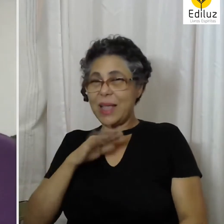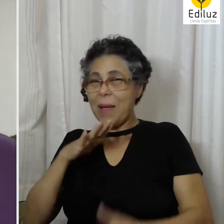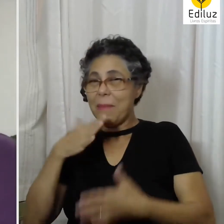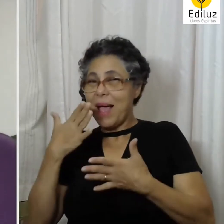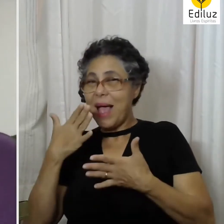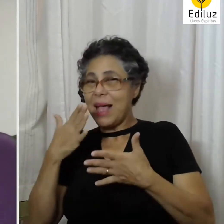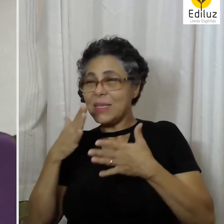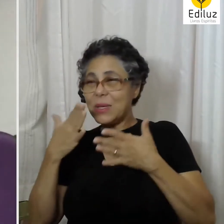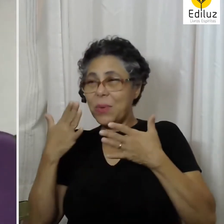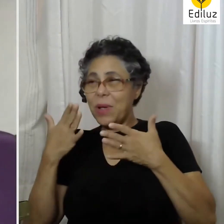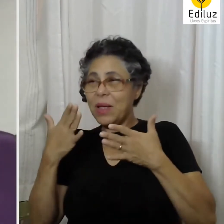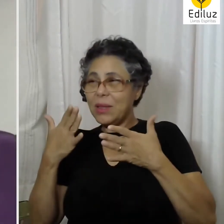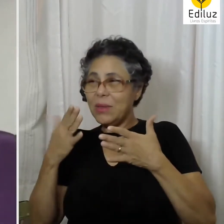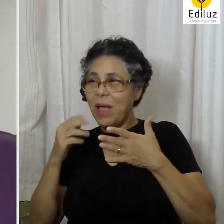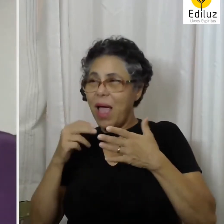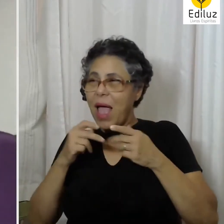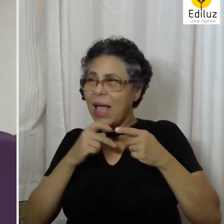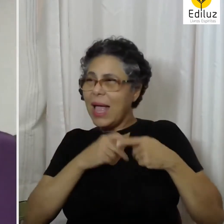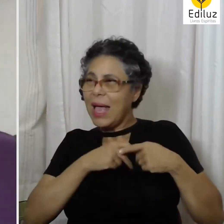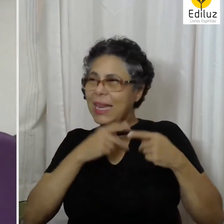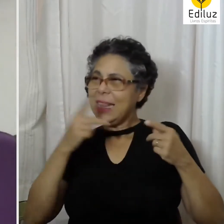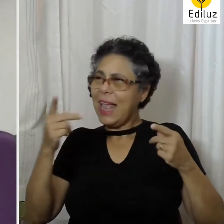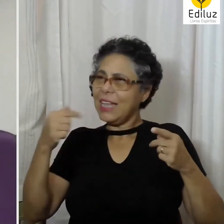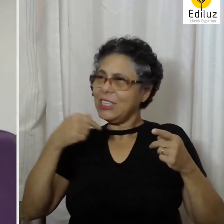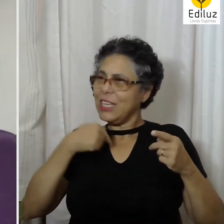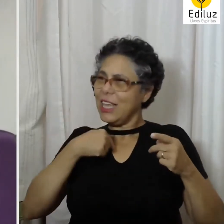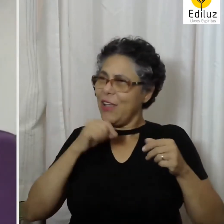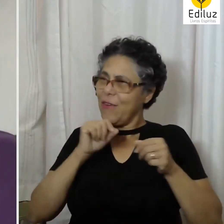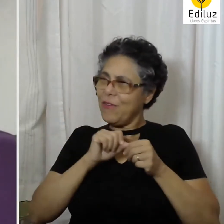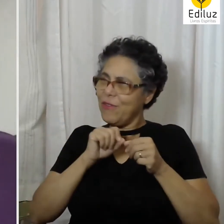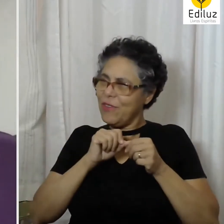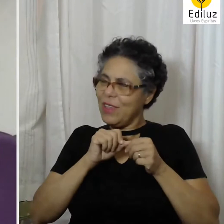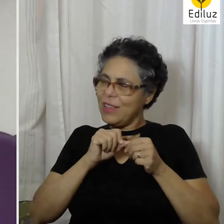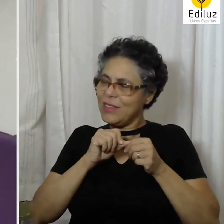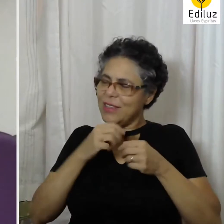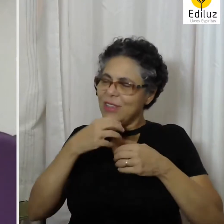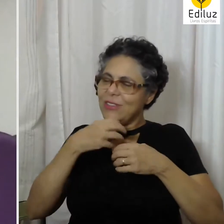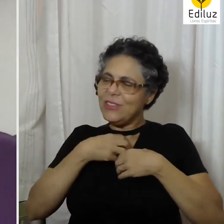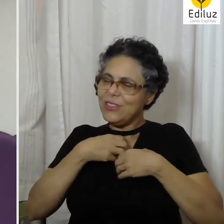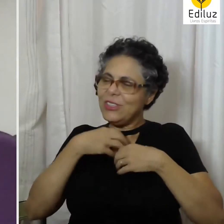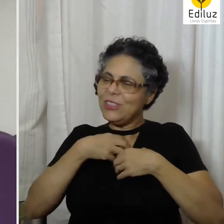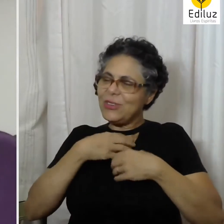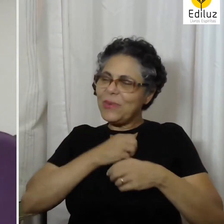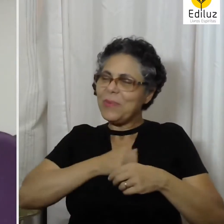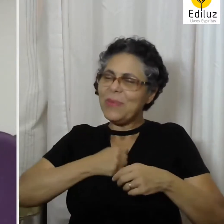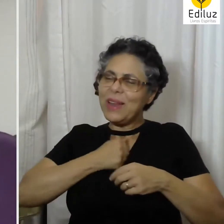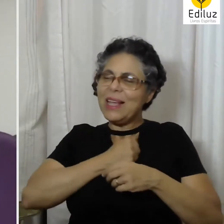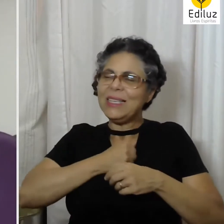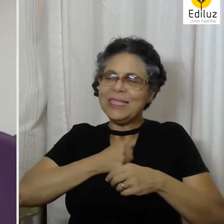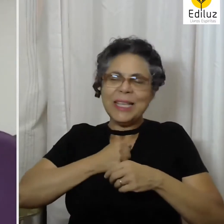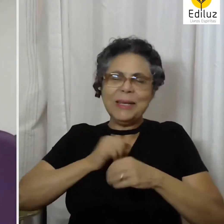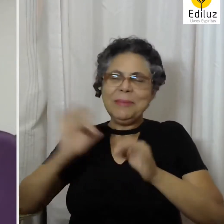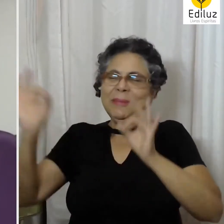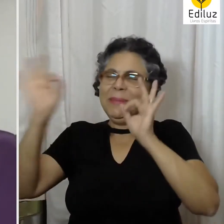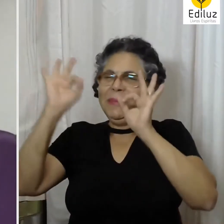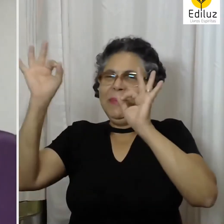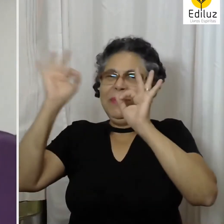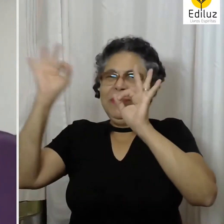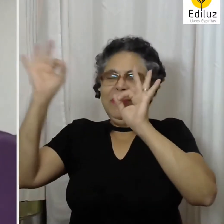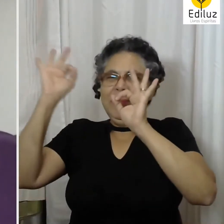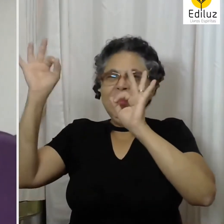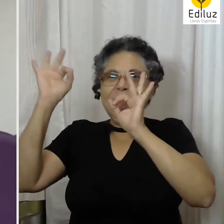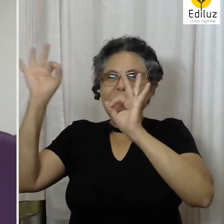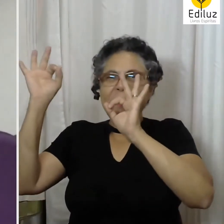revisamos a caridade que fizemos para sentir novamente o prazer imensurável e